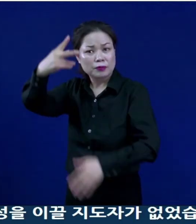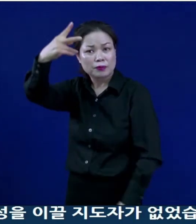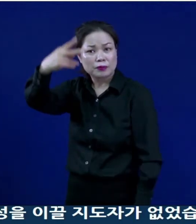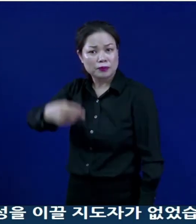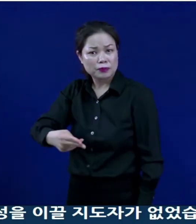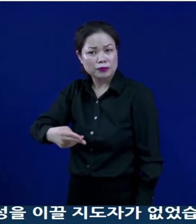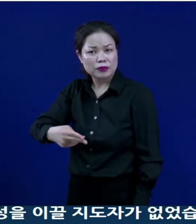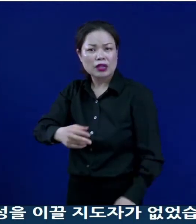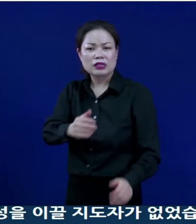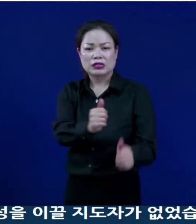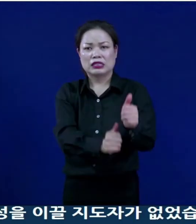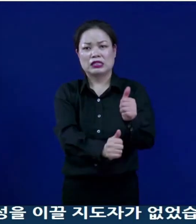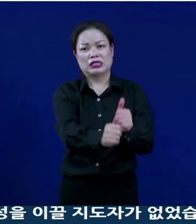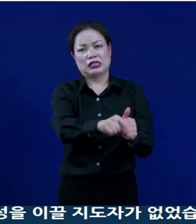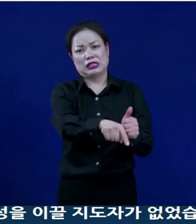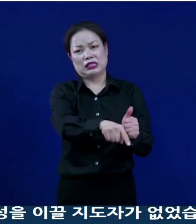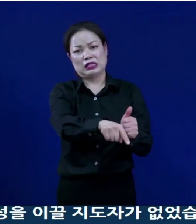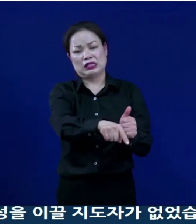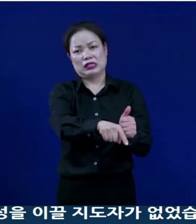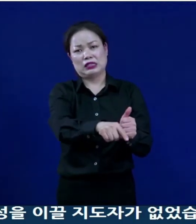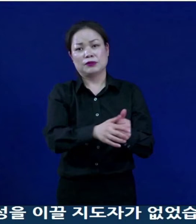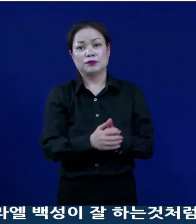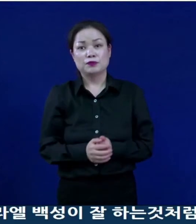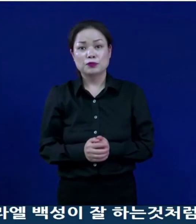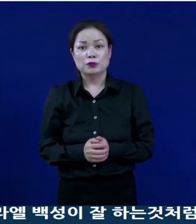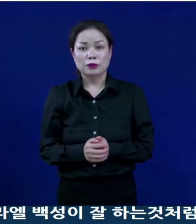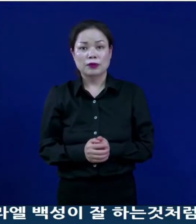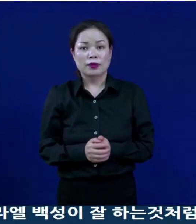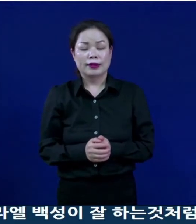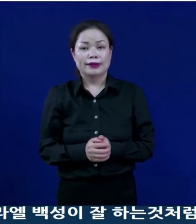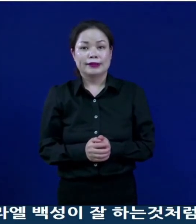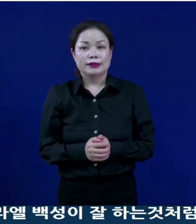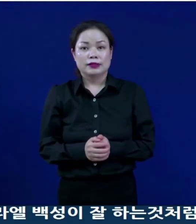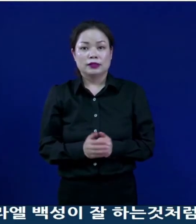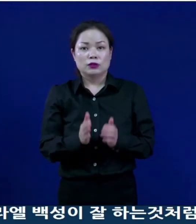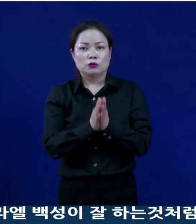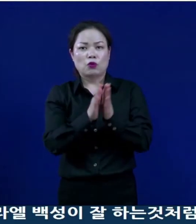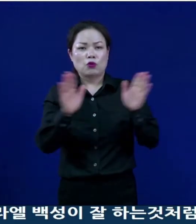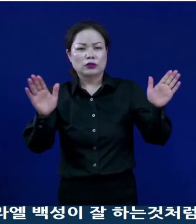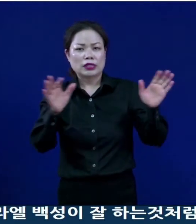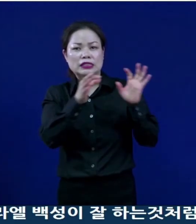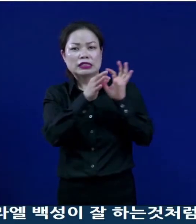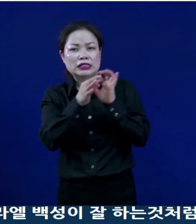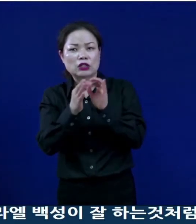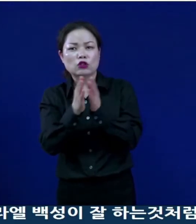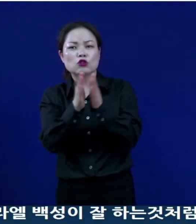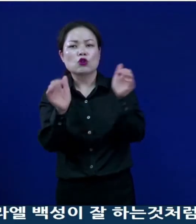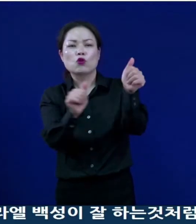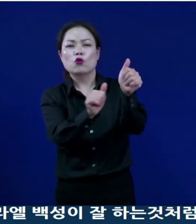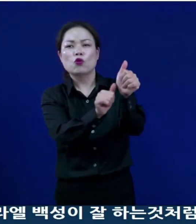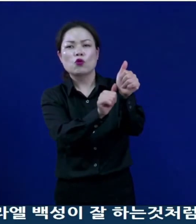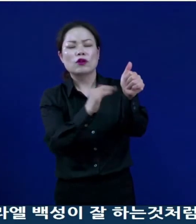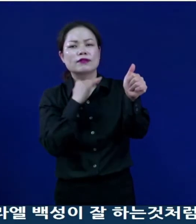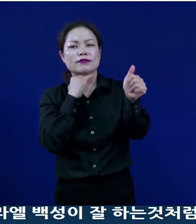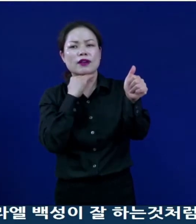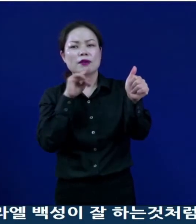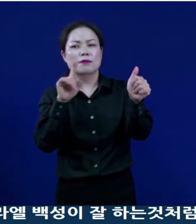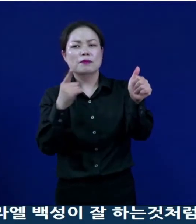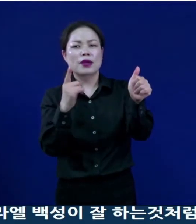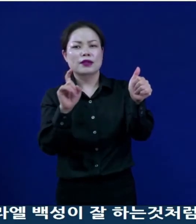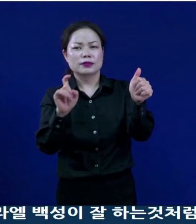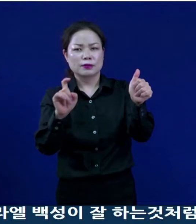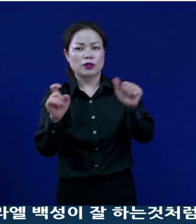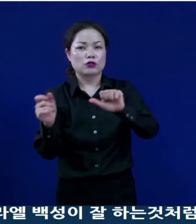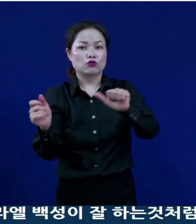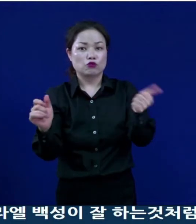단절된 세대임을 우리에게 보여줍니다. 모세의 뒤를 이었던 여호수아가 110세에 죽었다는 것을 우리가